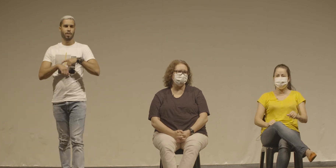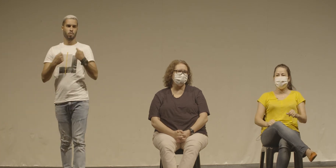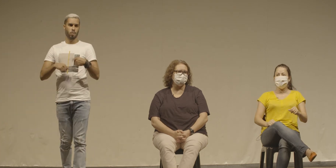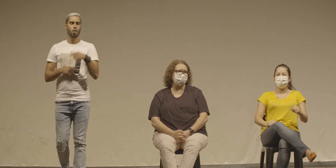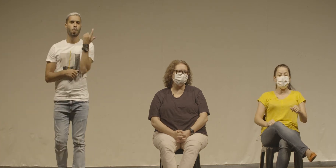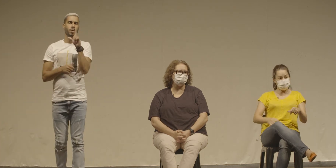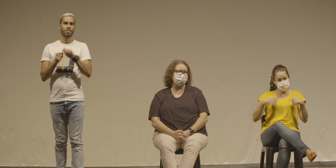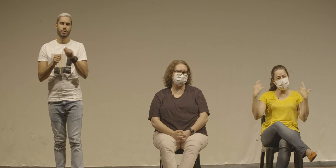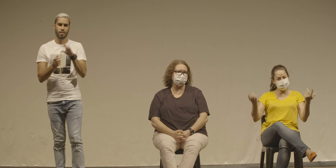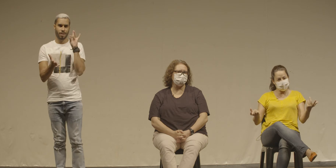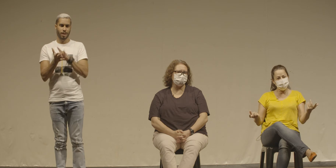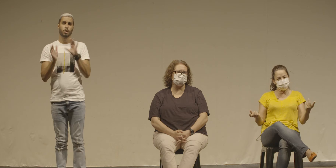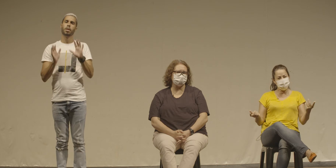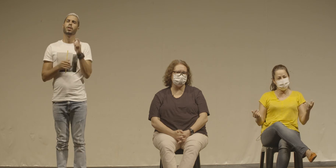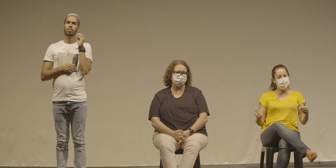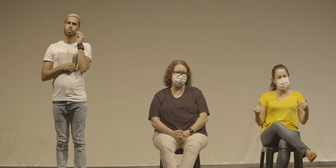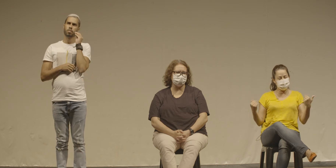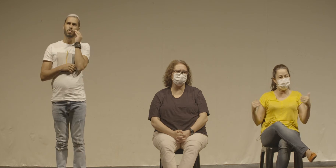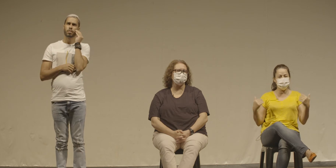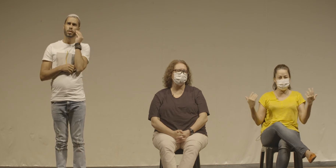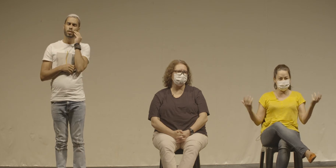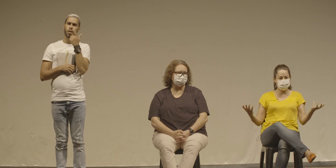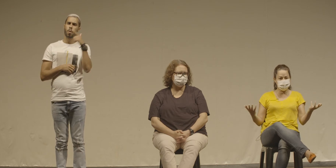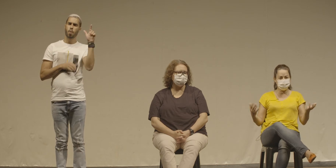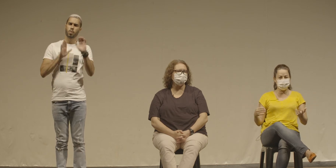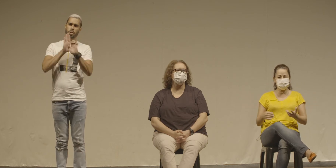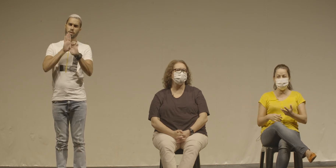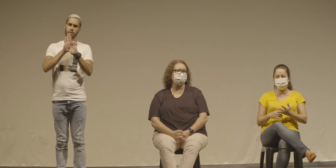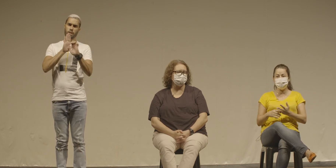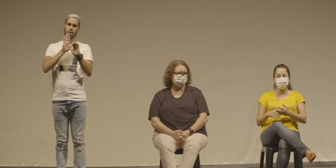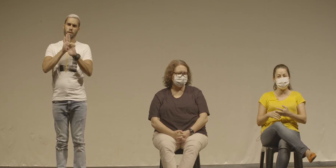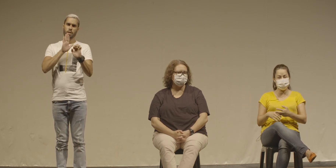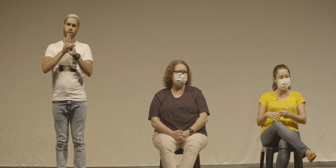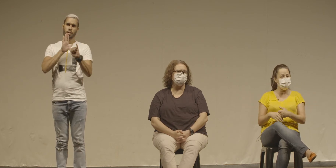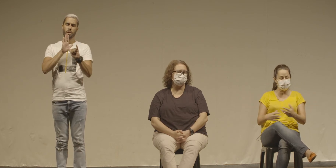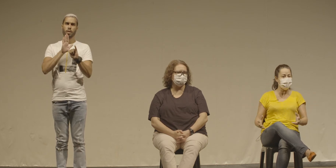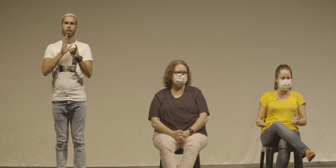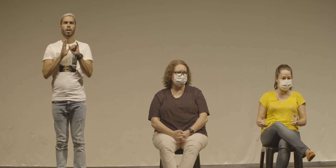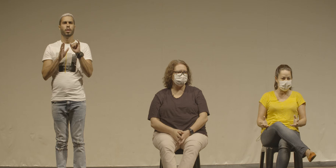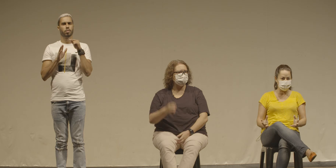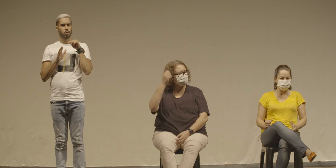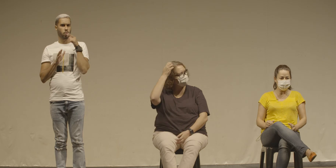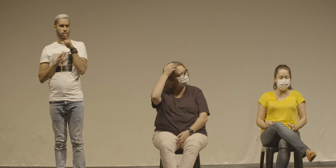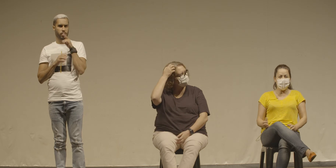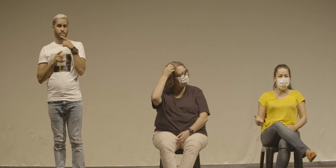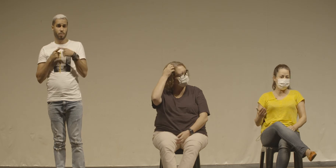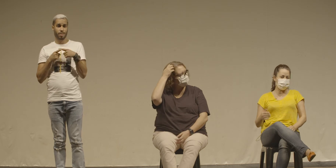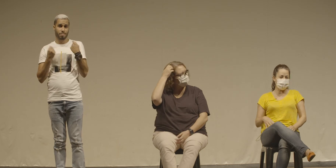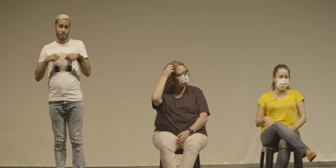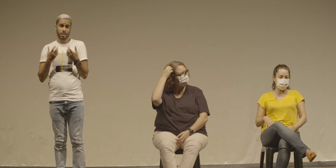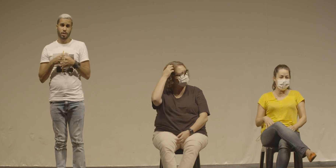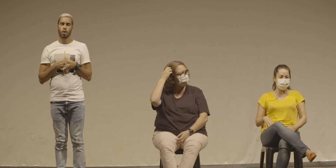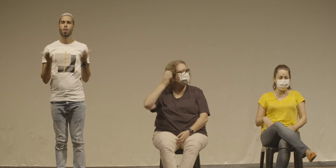fazer. Mas a gente vai tentar outros editais e patrocínio para essa circulação, porque a gente acha que é necessário. Sim, hoje